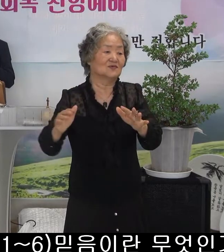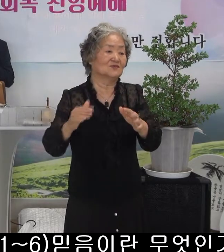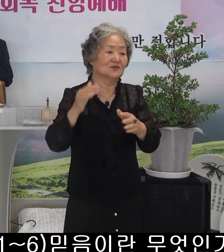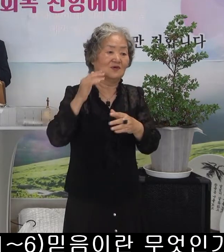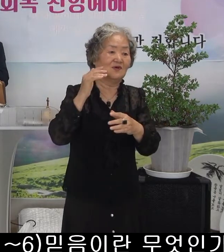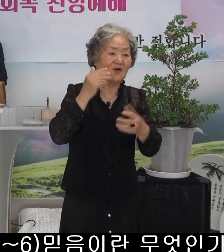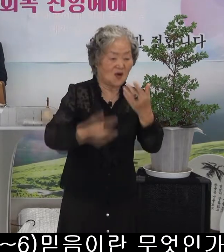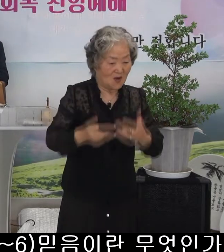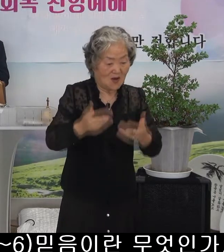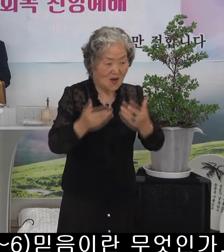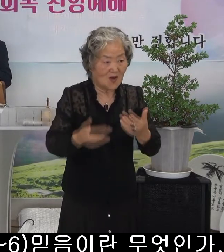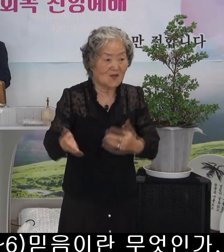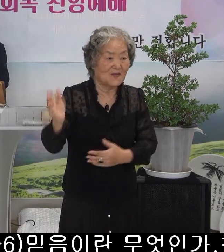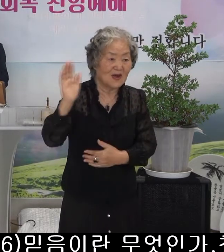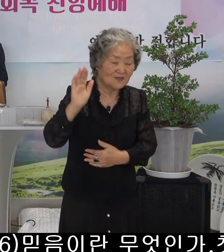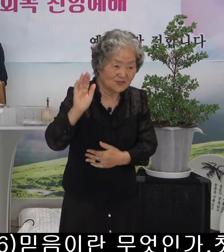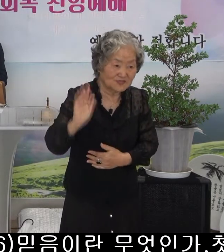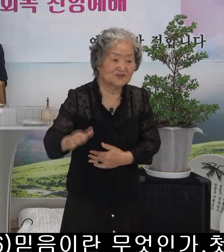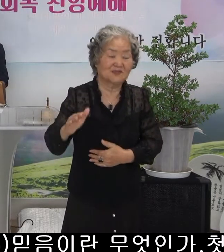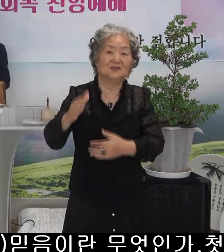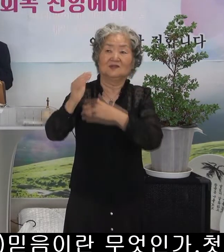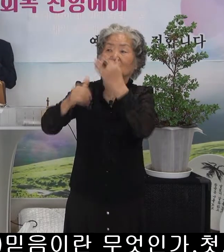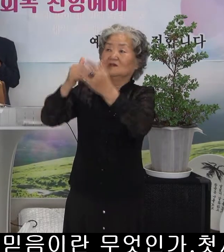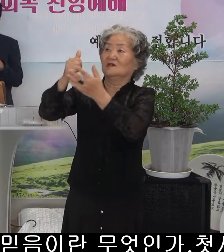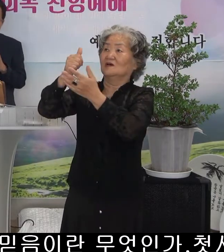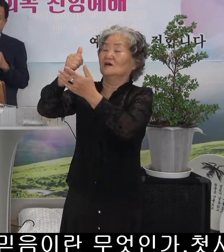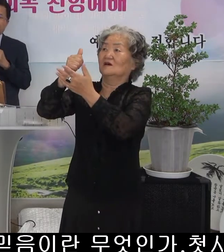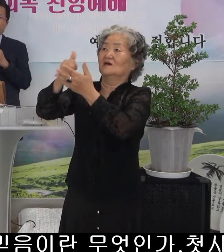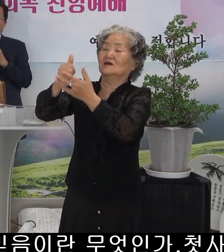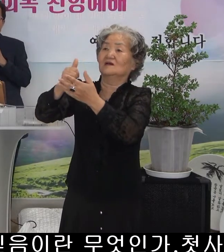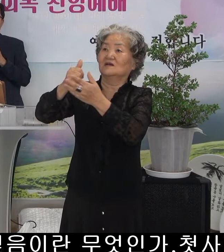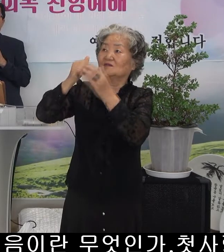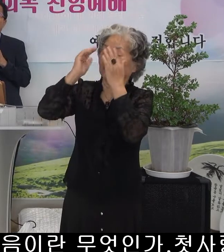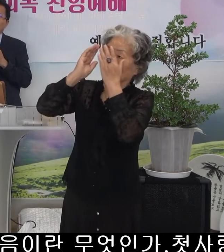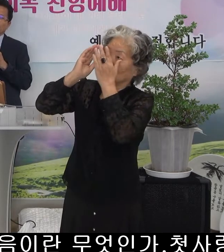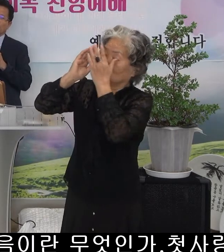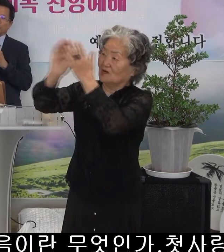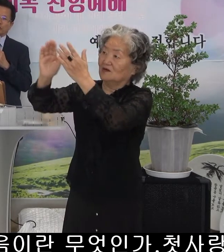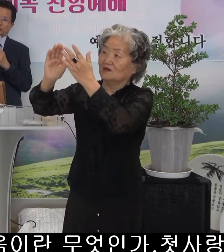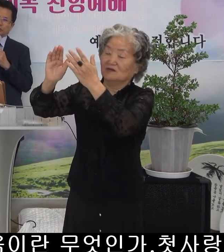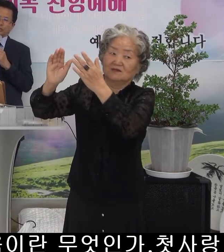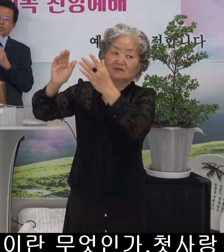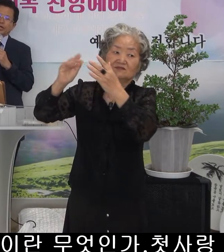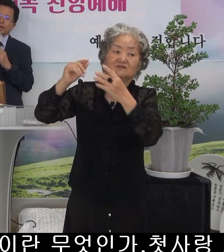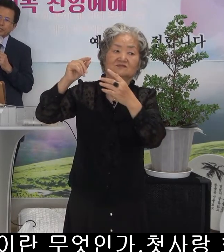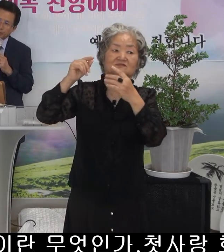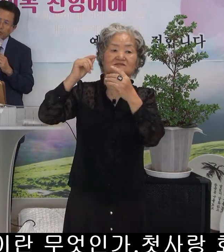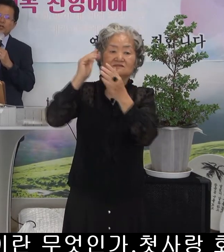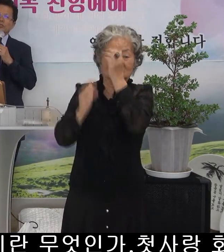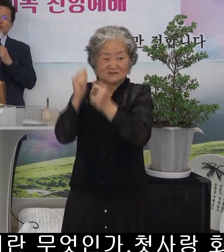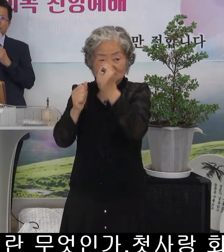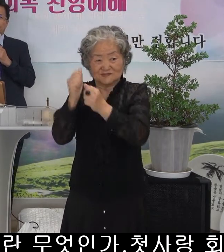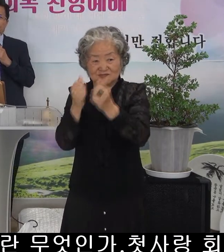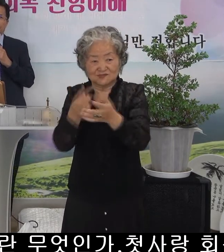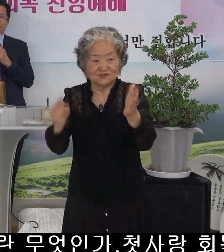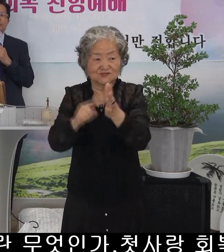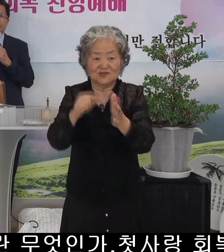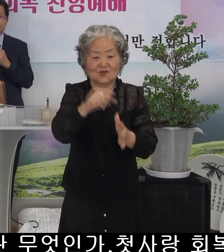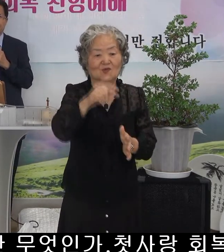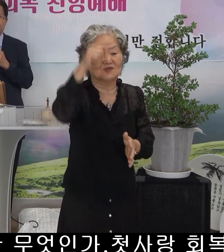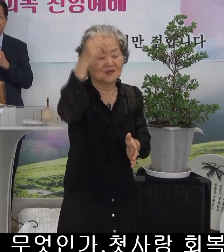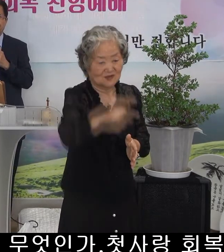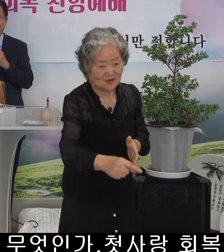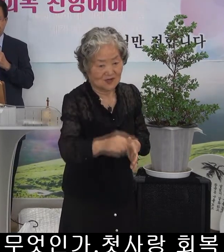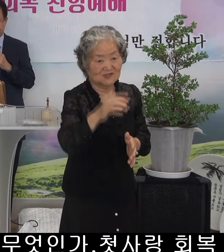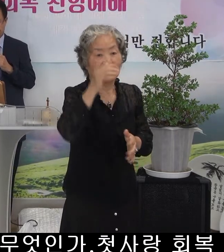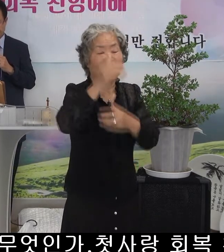이 장마철에 비가 올 줄 모르는 태풍이 올 줄 모르는 그런 날씨 속에서도 오늘 이곳에 오셔서 하나님께 영광을 드리고 있다라는